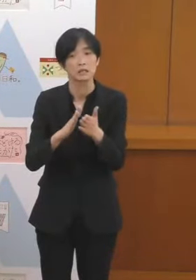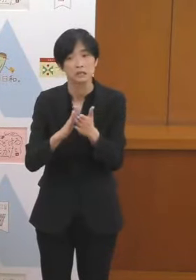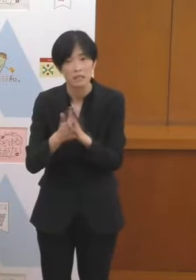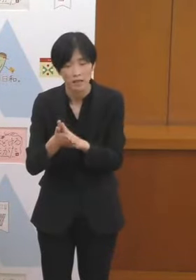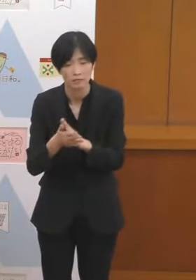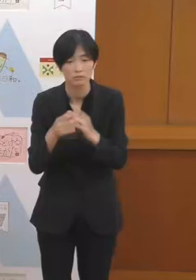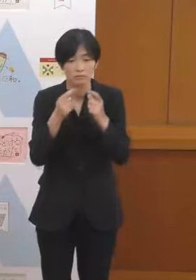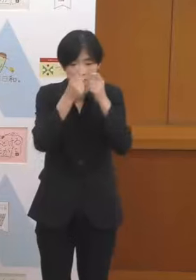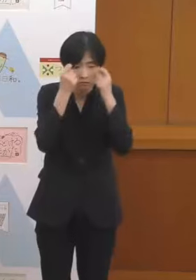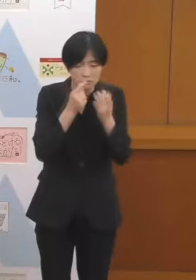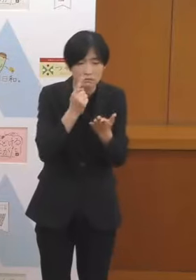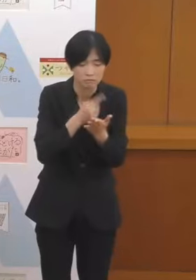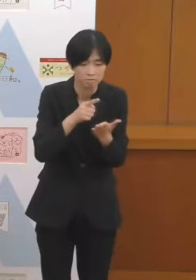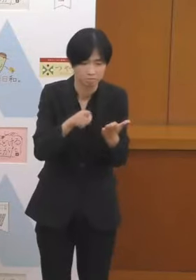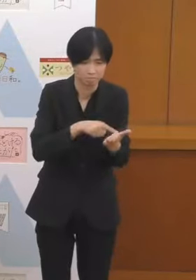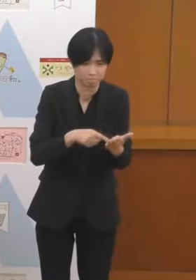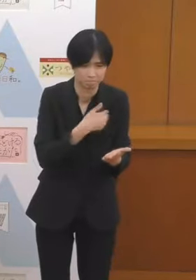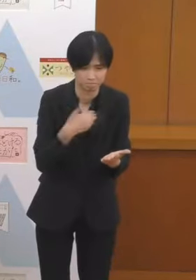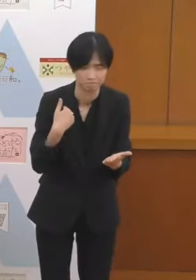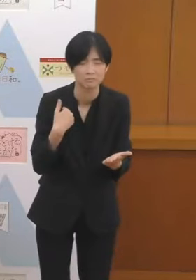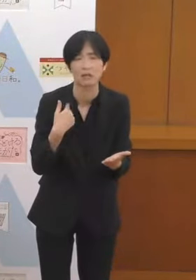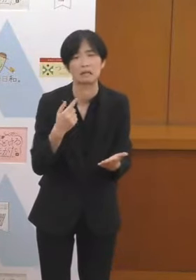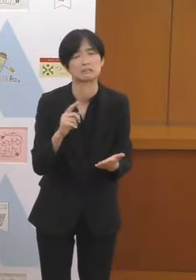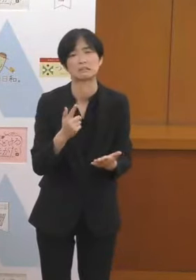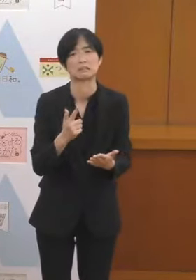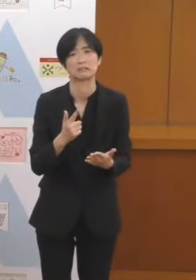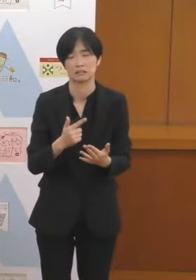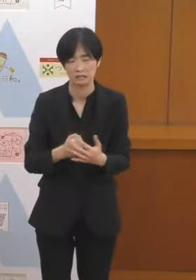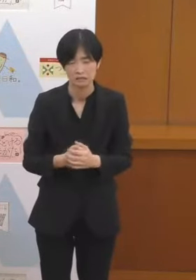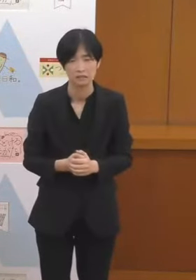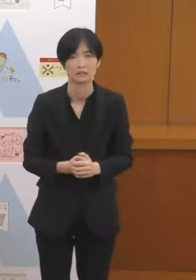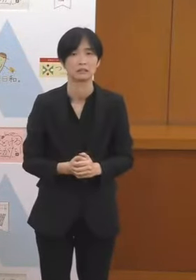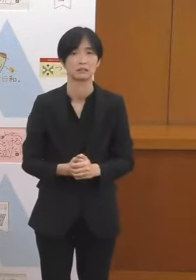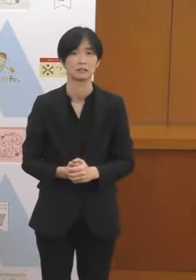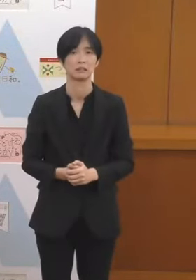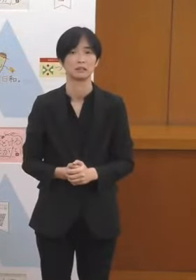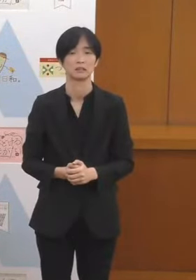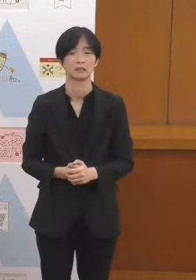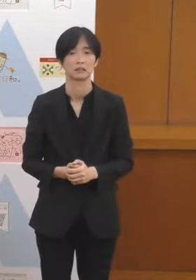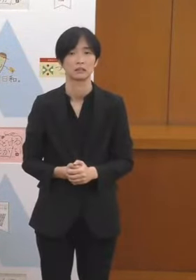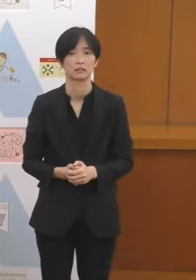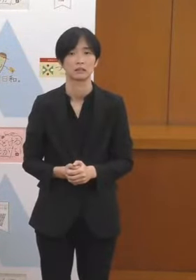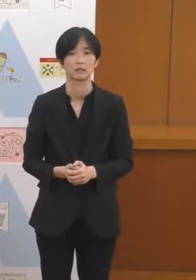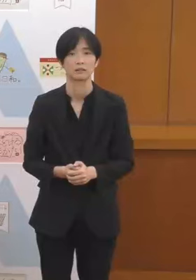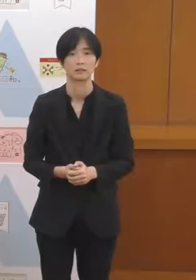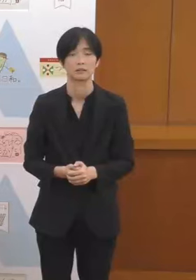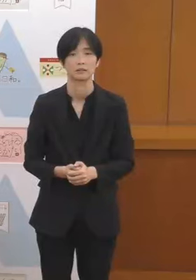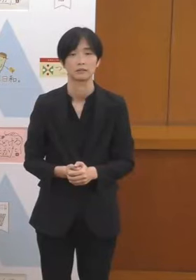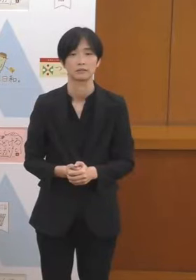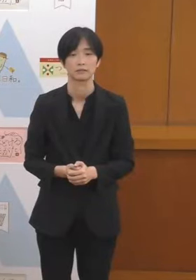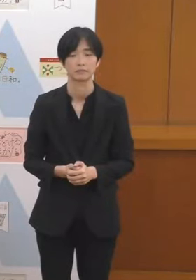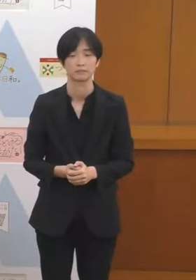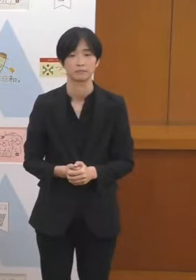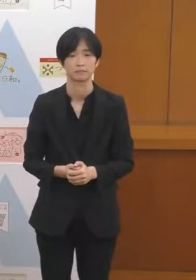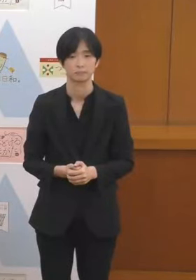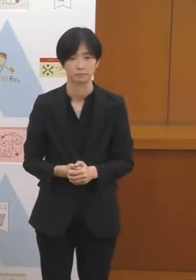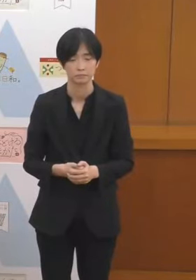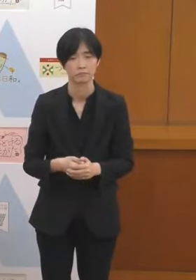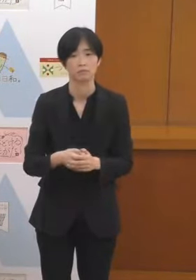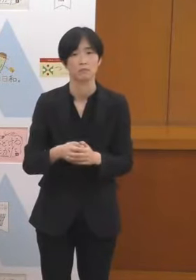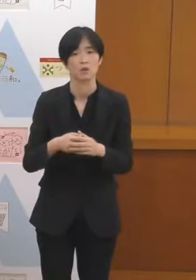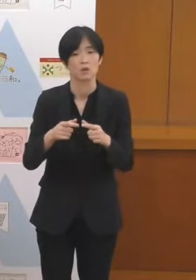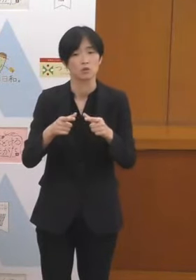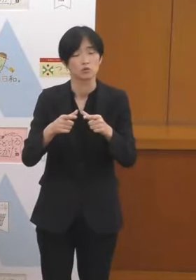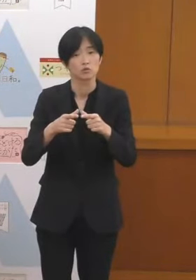ね解決できる問題ではないなという実感を思っておりますやはりあの国国策とし